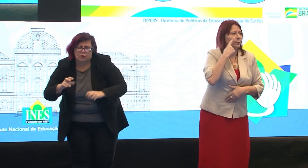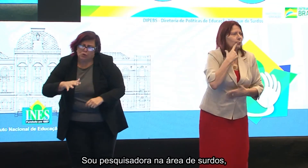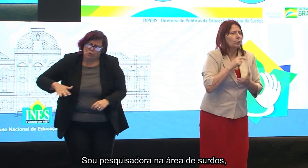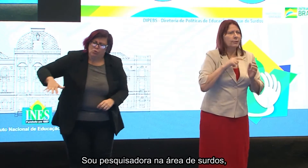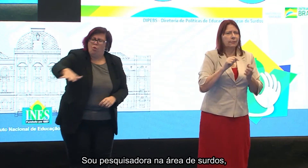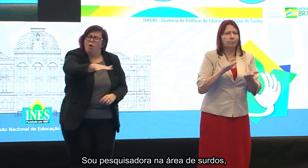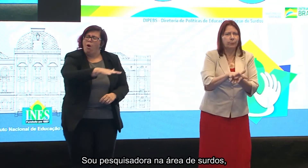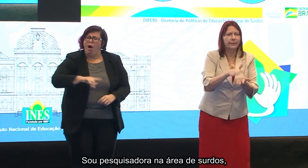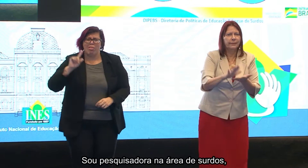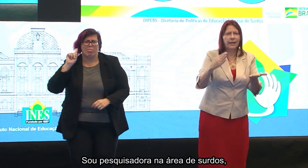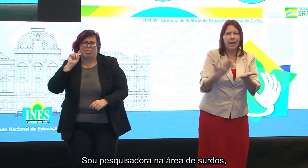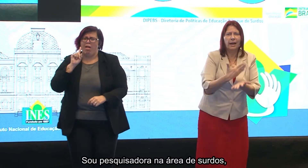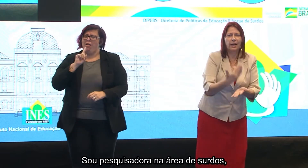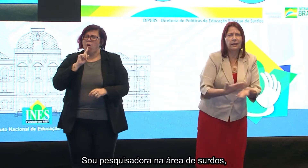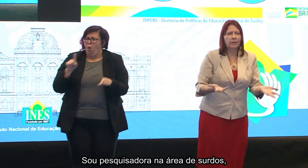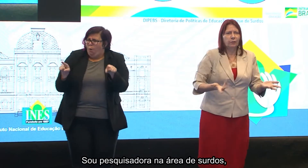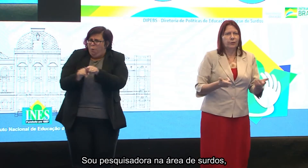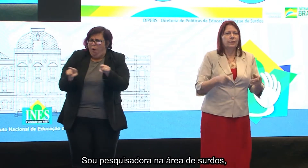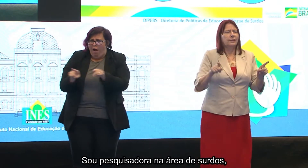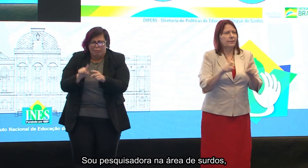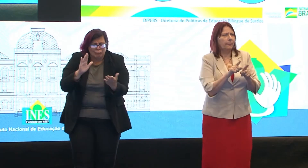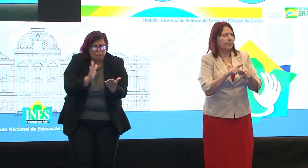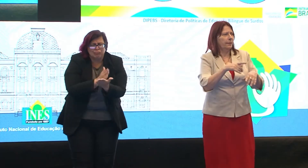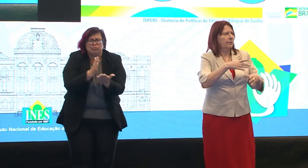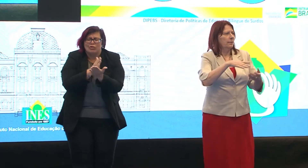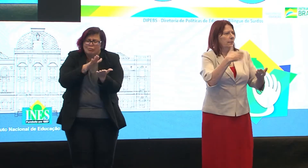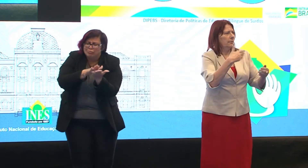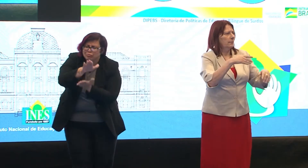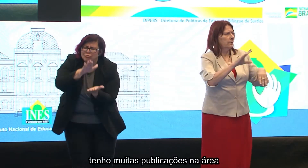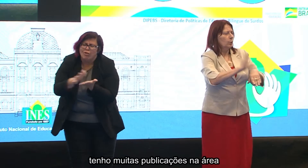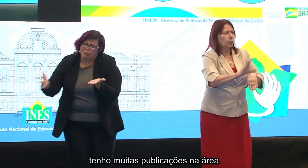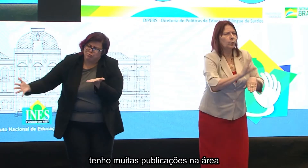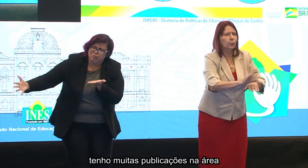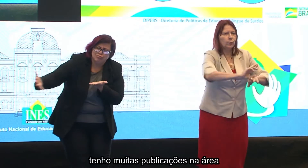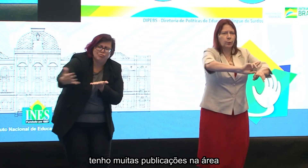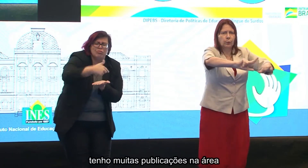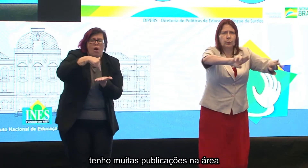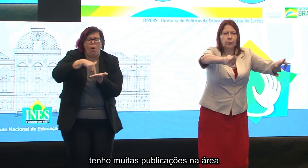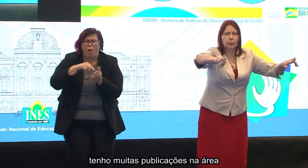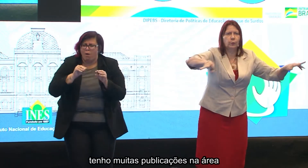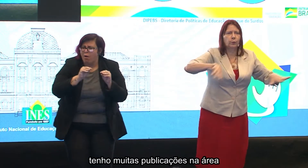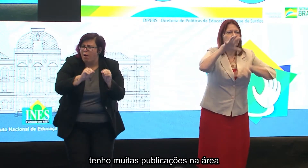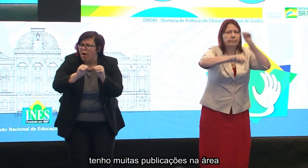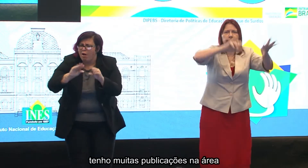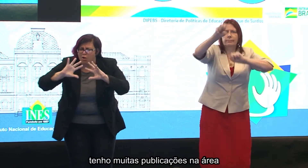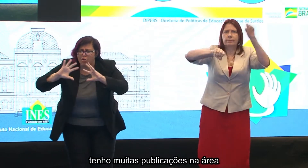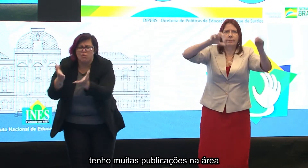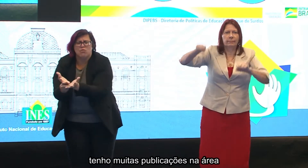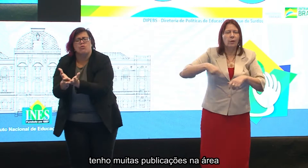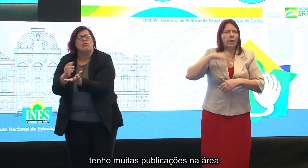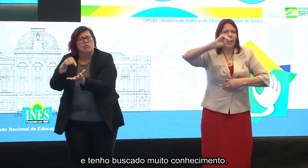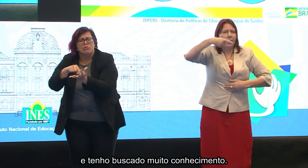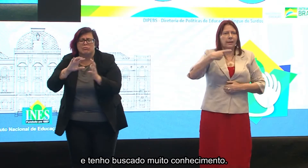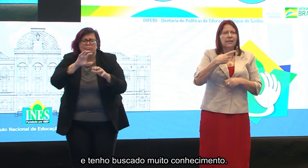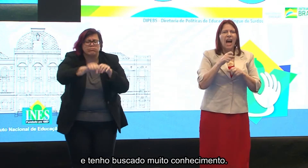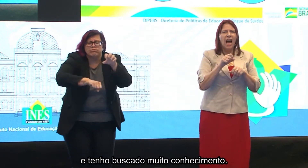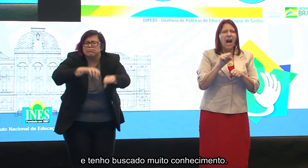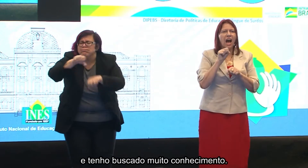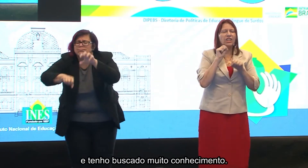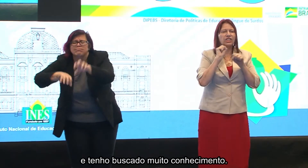Sou pesquisadora na área de surdos, tenho muitas publicações na área, e tenho buscado